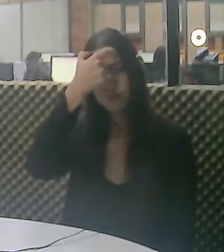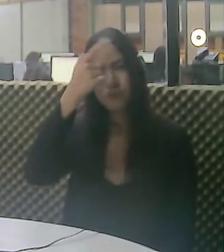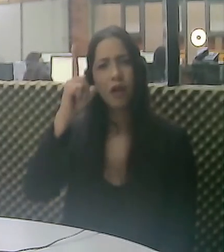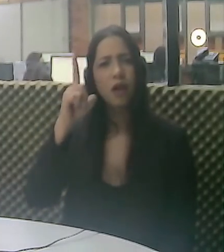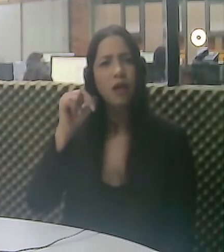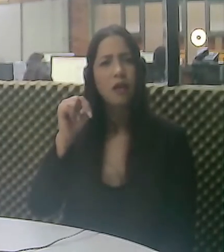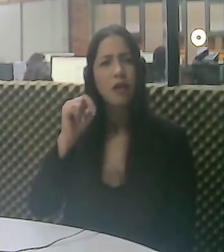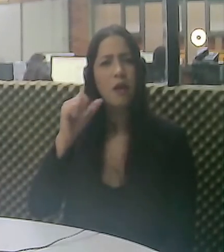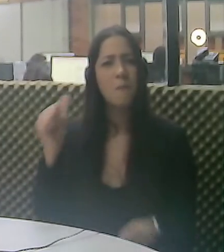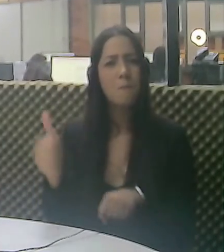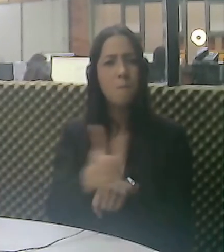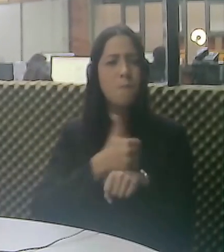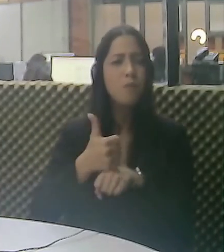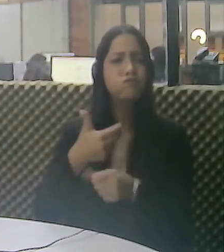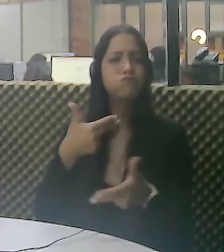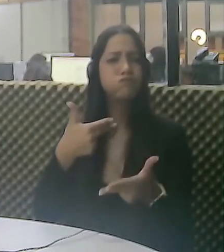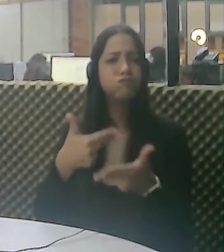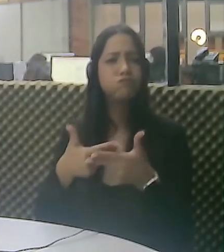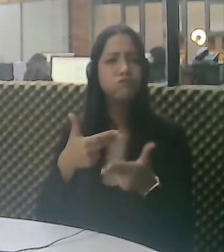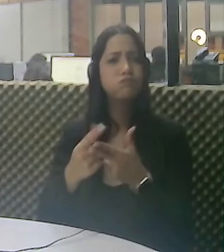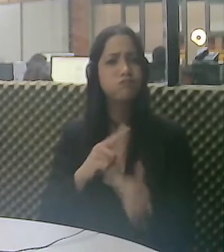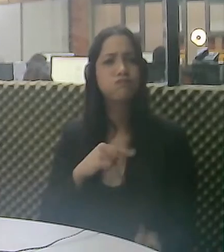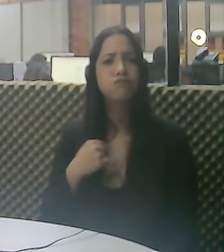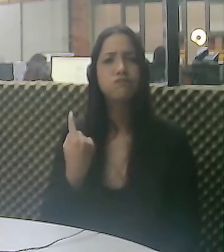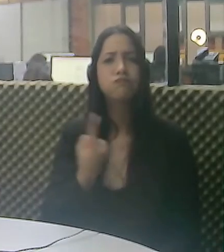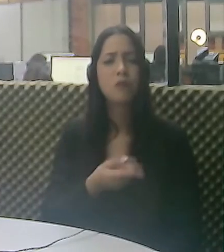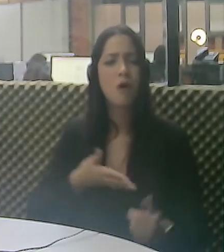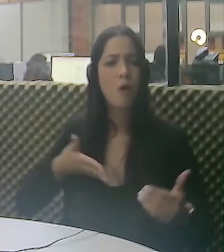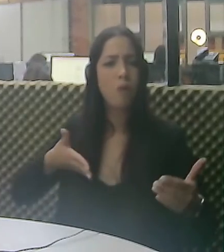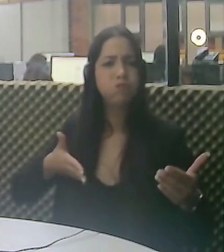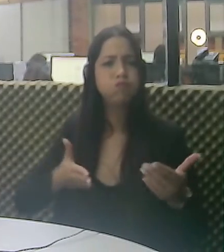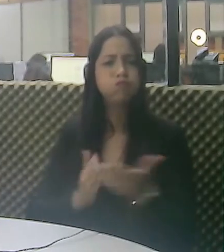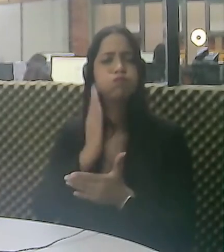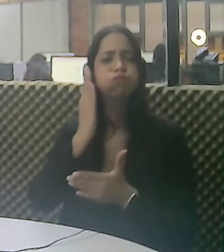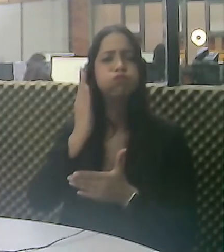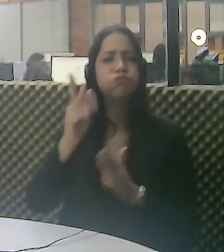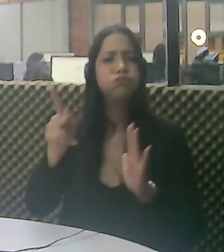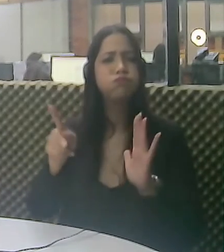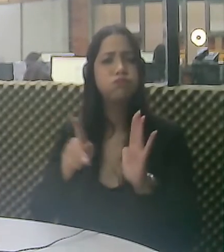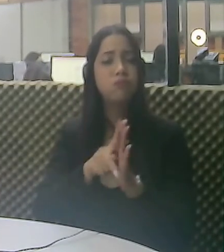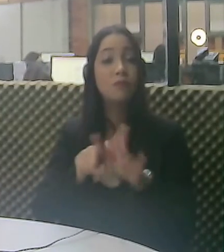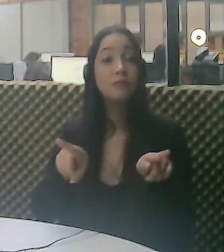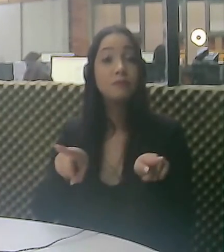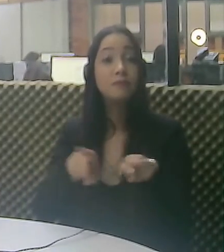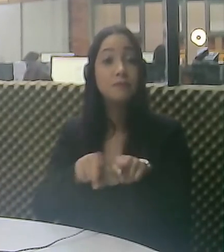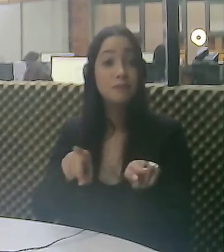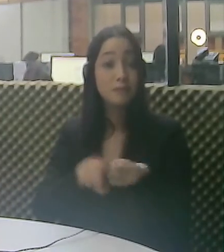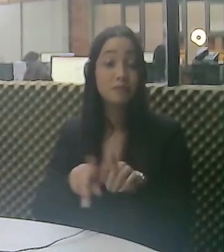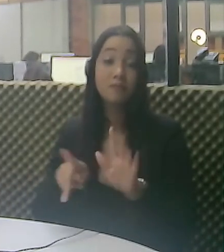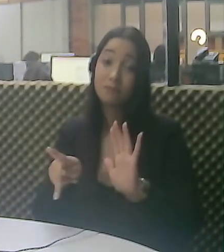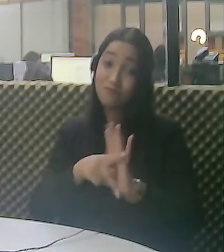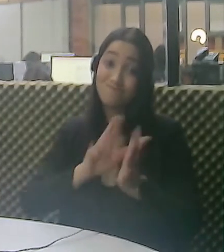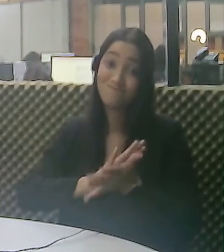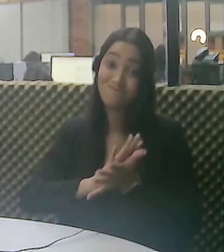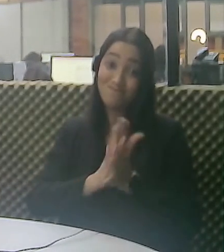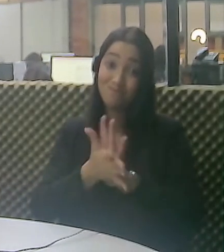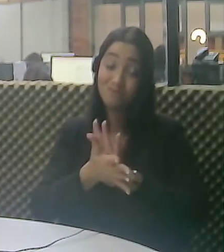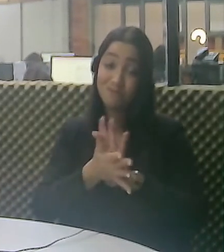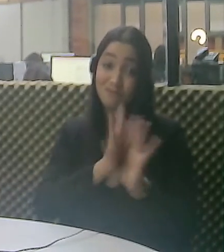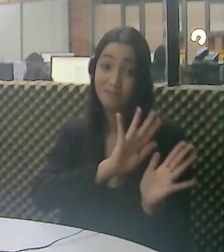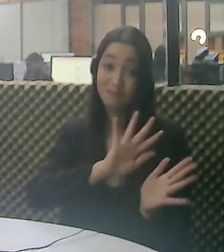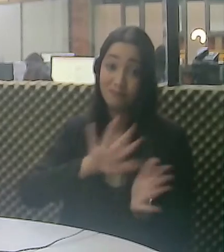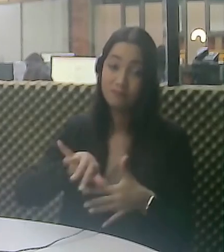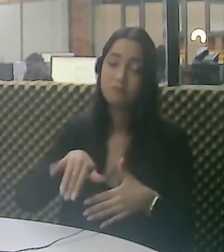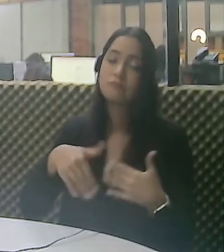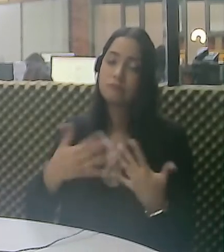a melhor ferramenta que nós temos para romper as barreiras Inclusive a barreira do preconceito Então